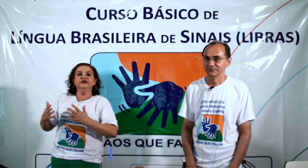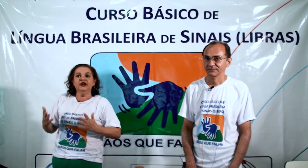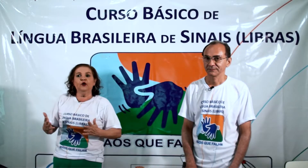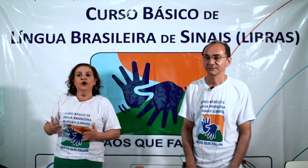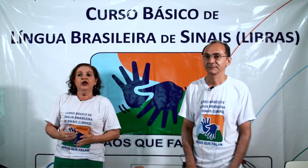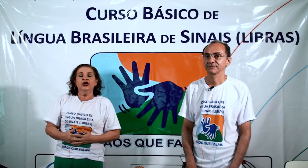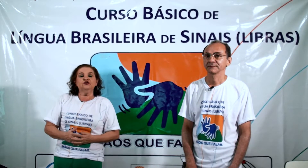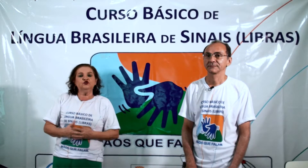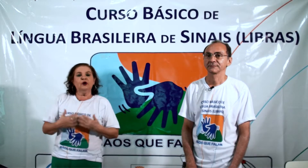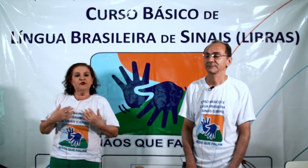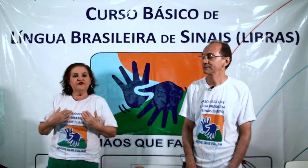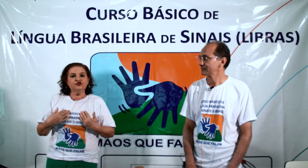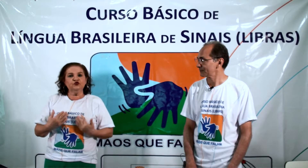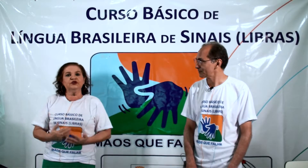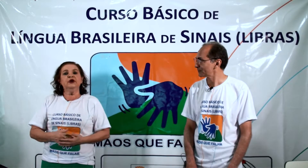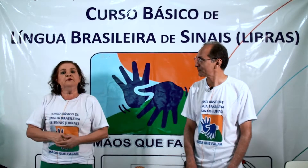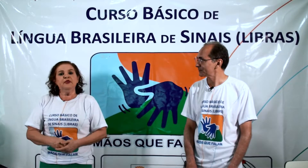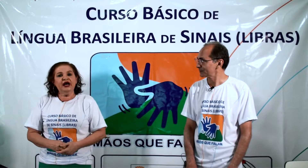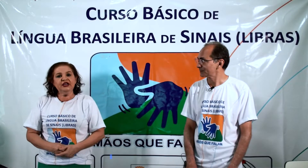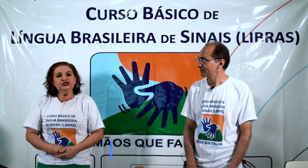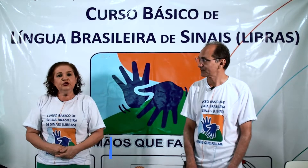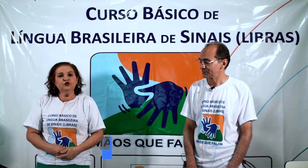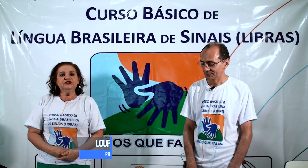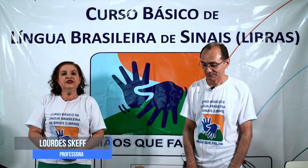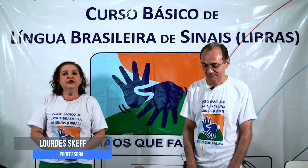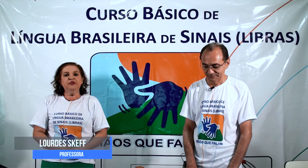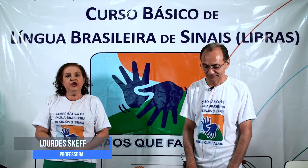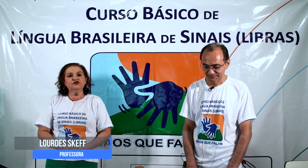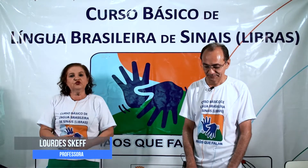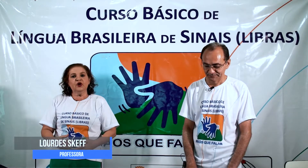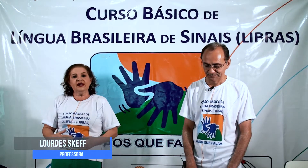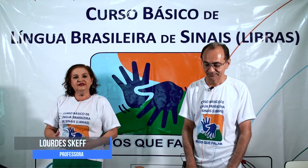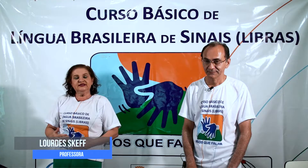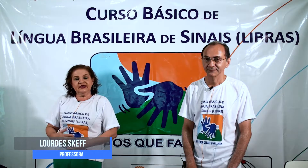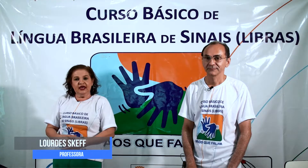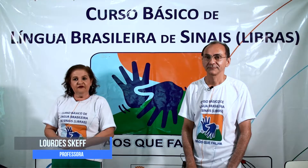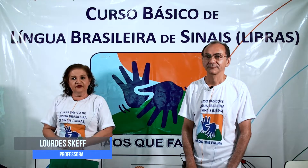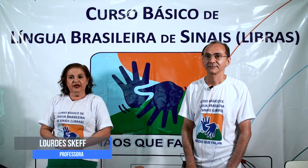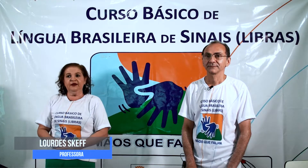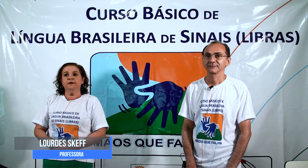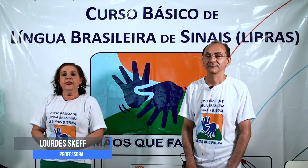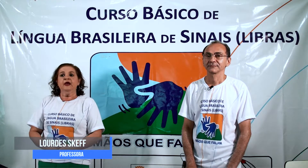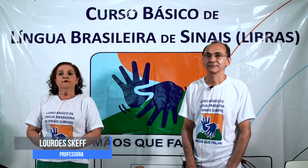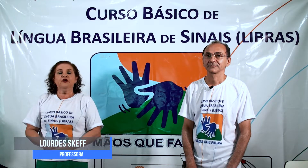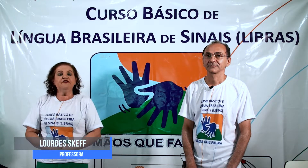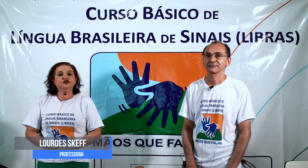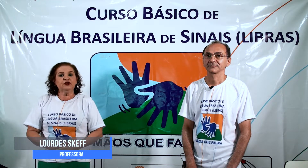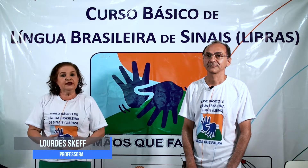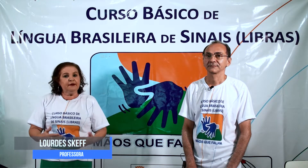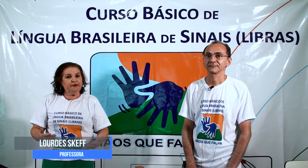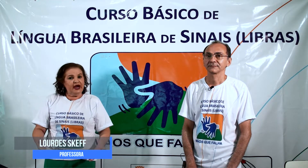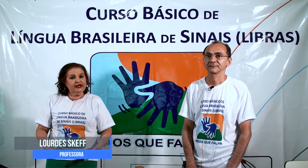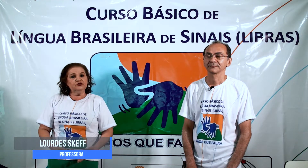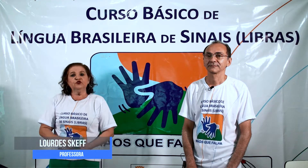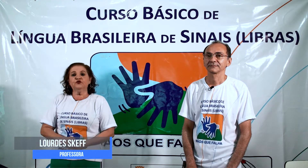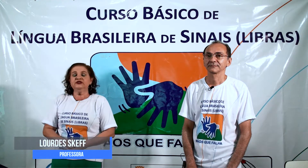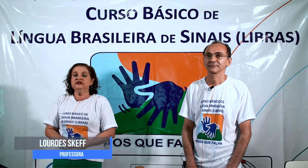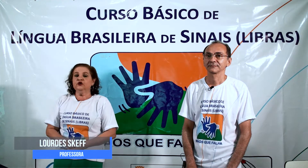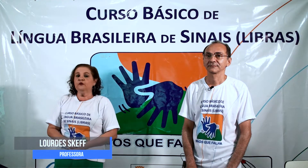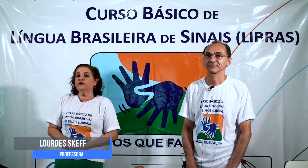Então, eu sou a professora Maria de Lourdes Ribeiro Soares Esquefe, né? Professora da Pada, eu sou conhecida como